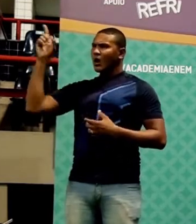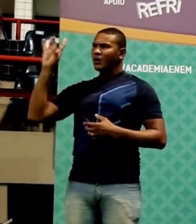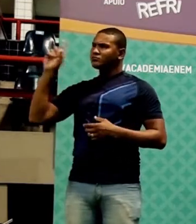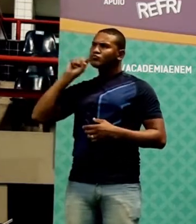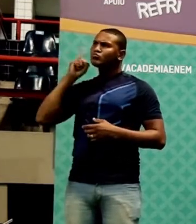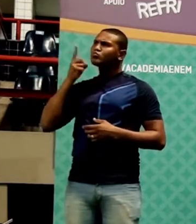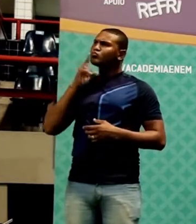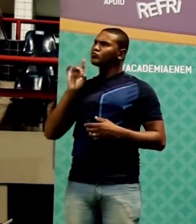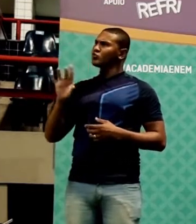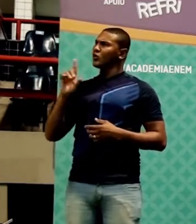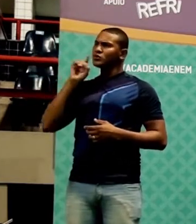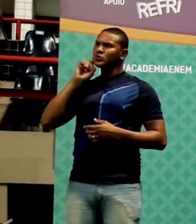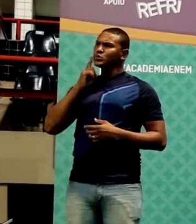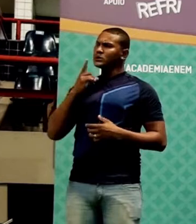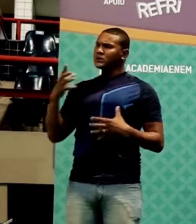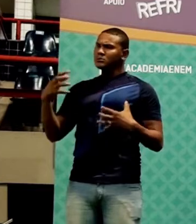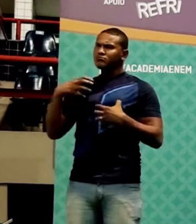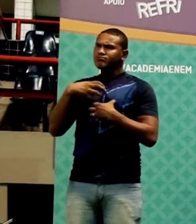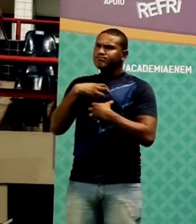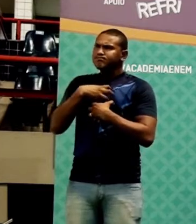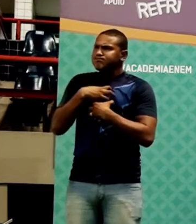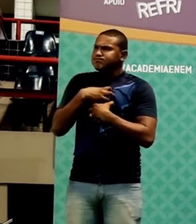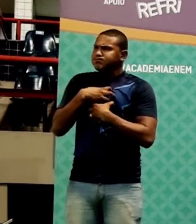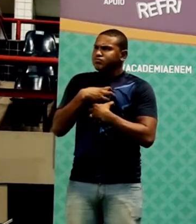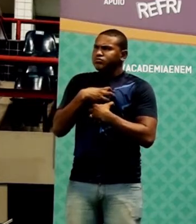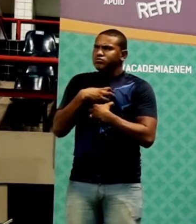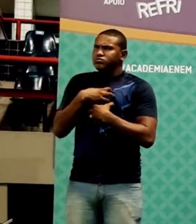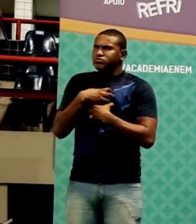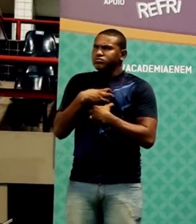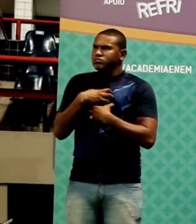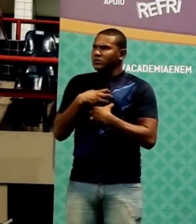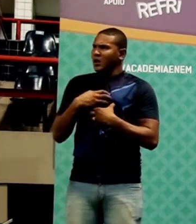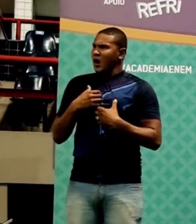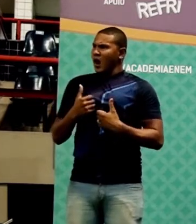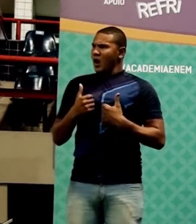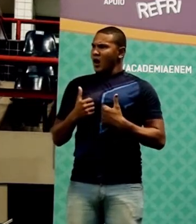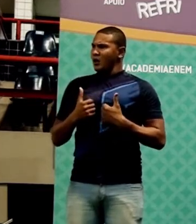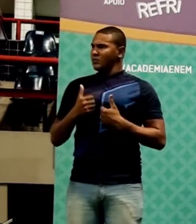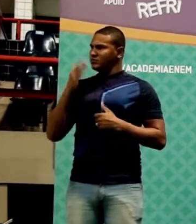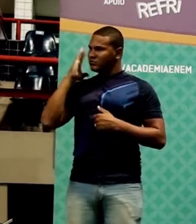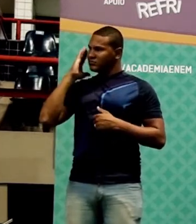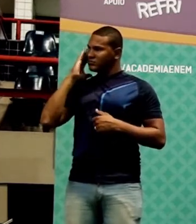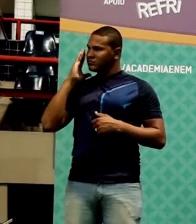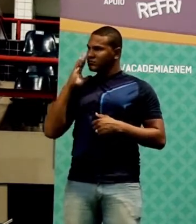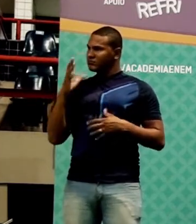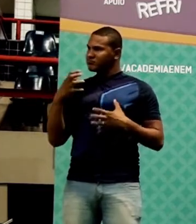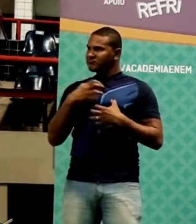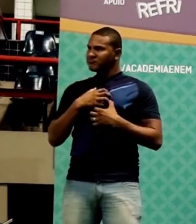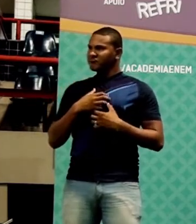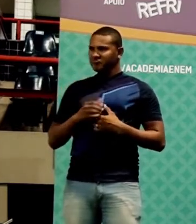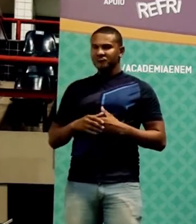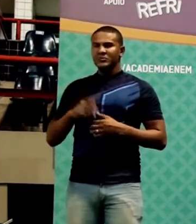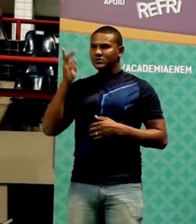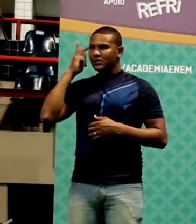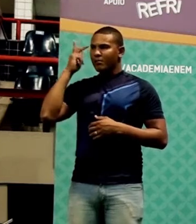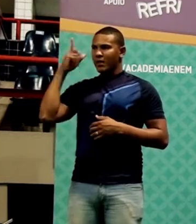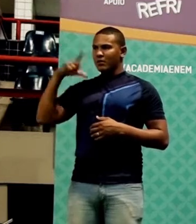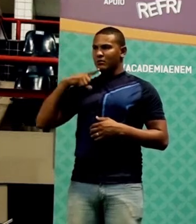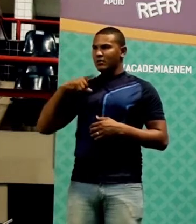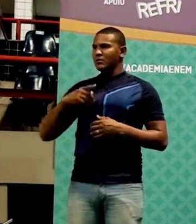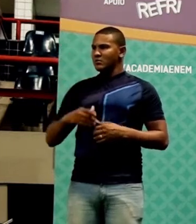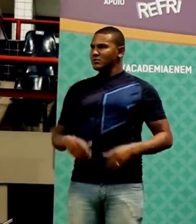entender tudo, né? Era de uma beleza incalculável, a expressão corporal. Bom, aí na